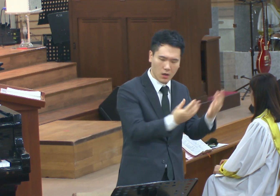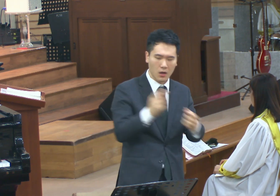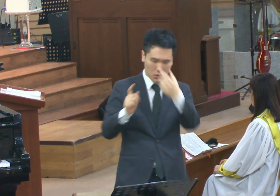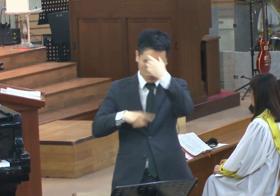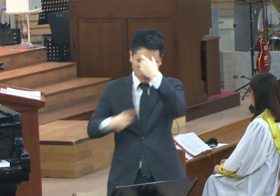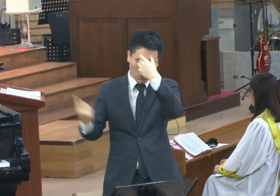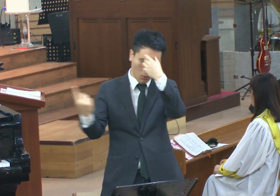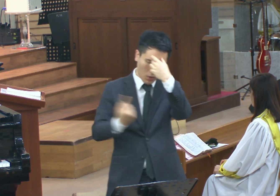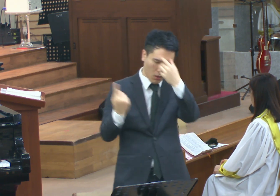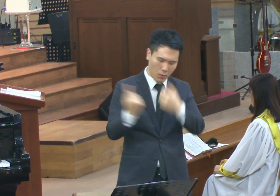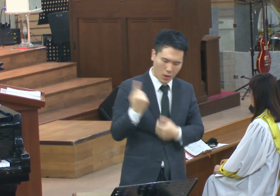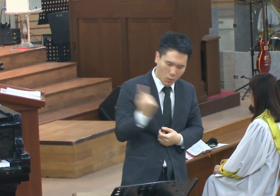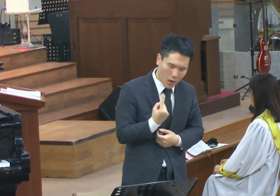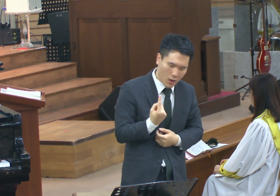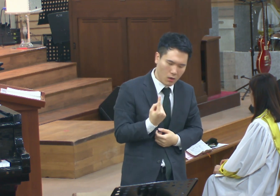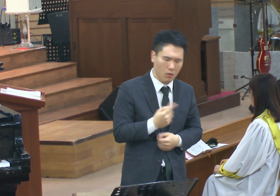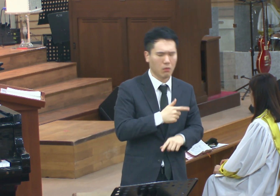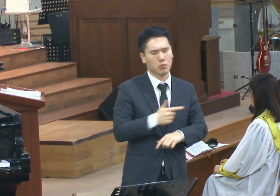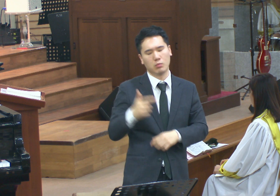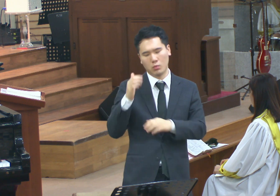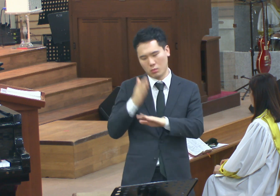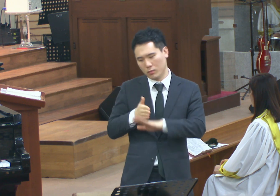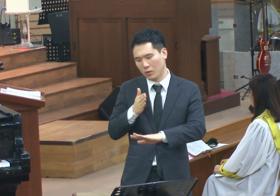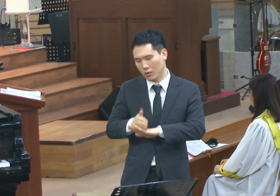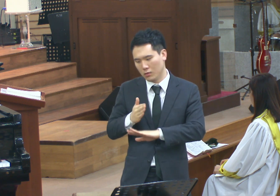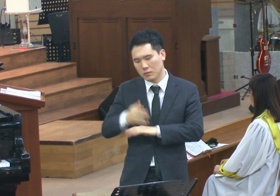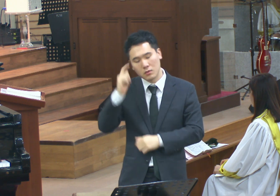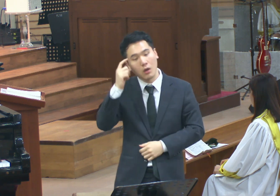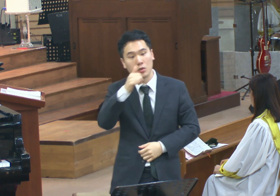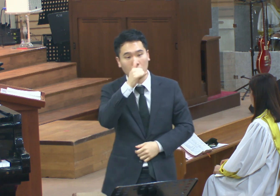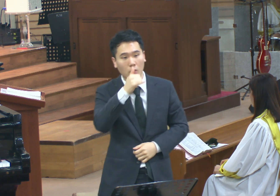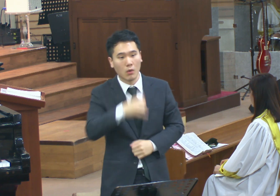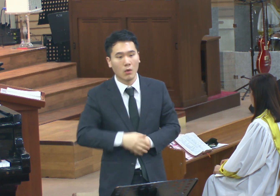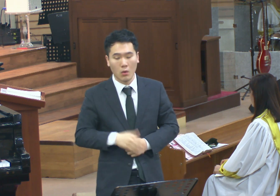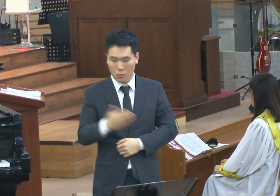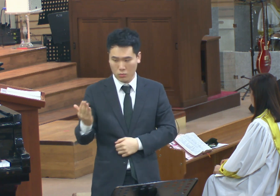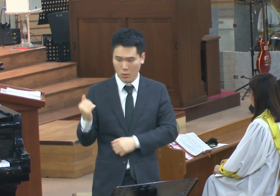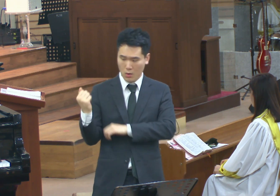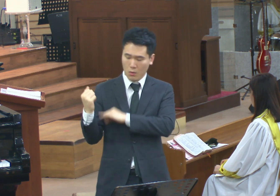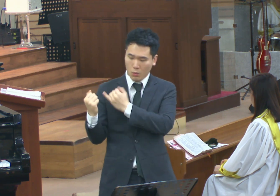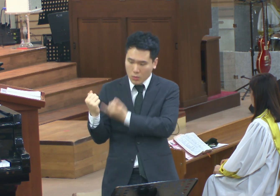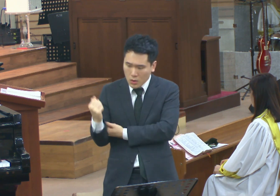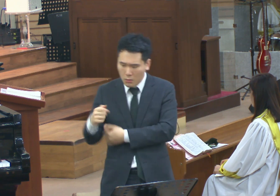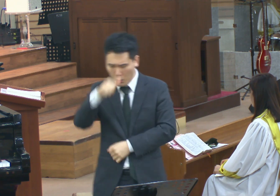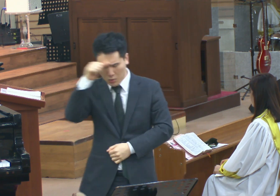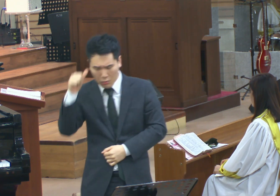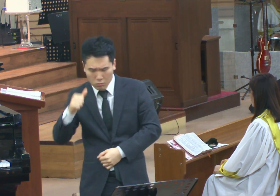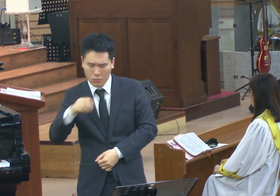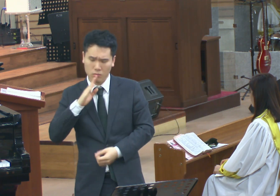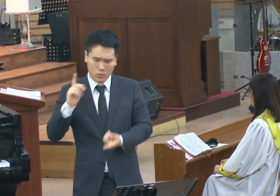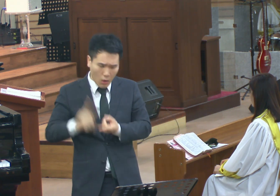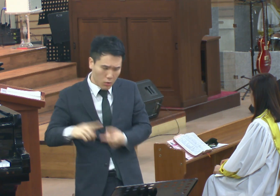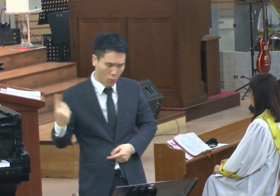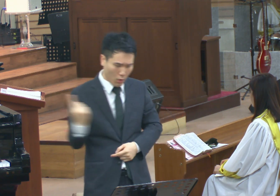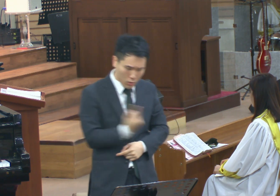제가 요새는 옛날에는 당연하다고 생각했어요. 당연히 권사님들이 오셔야죠. 근데 요새는 제가 꾸준히 오신